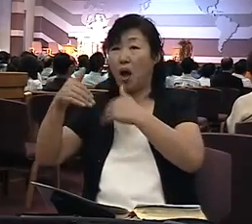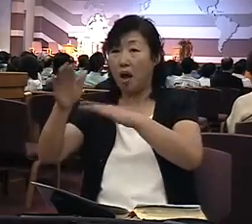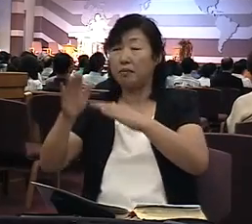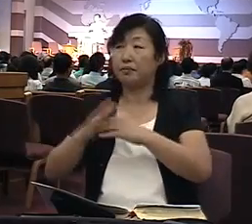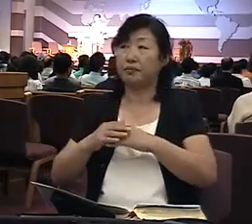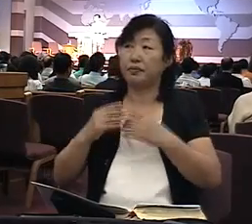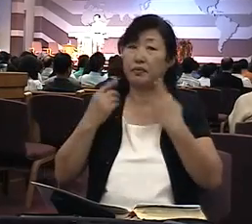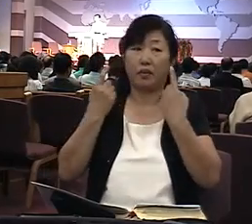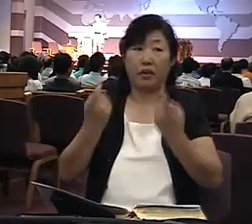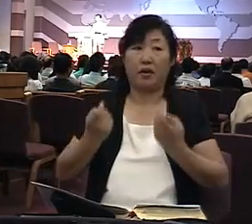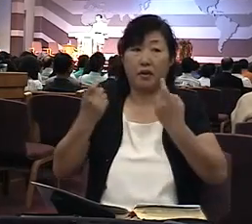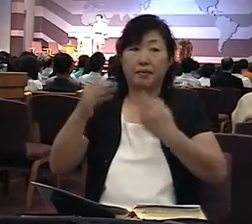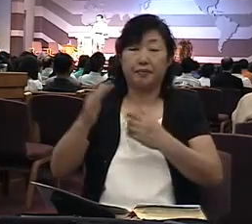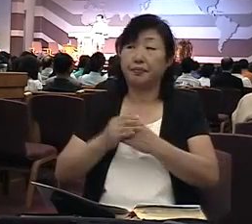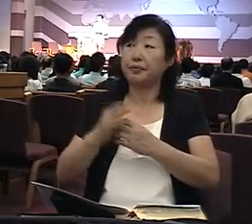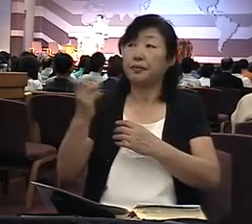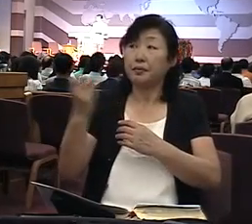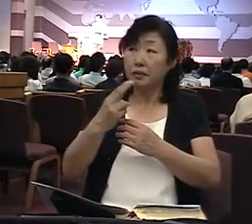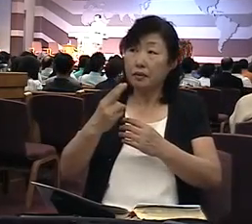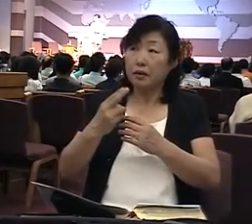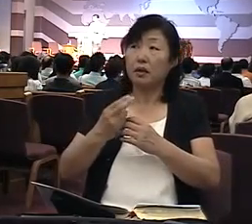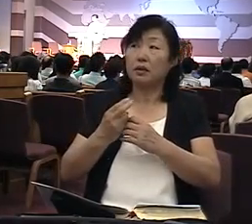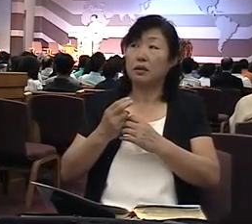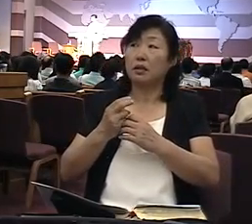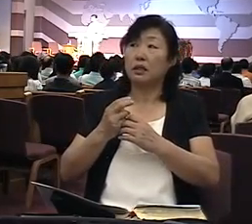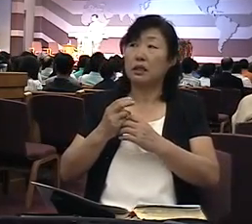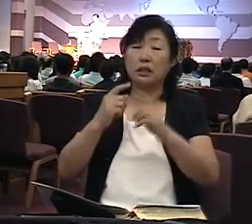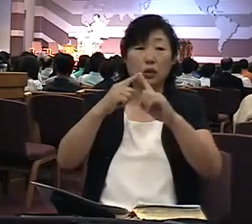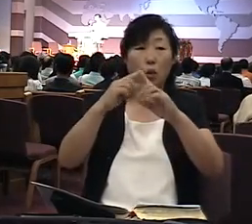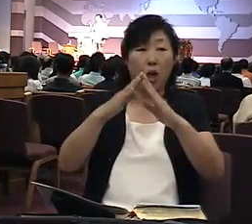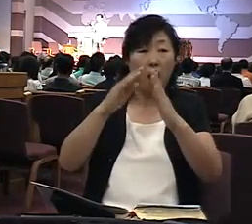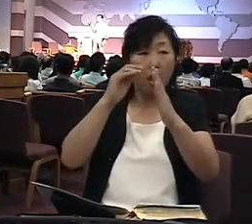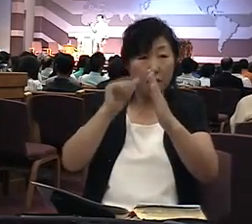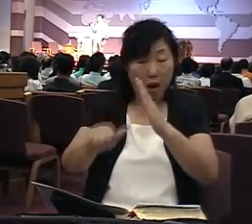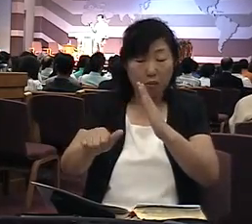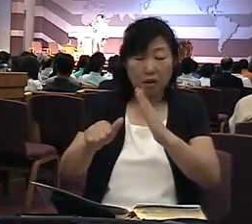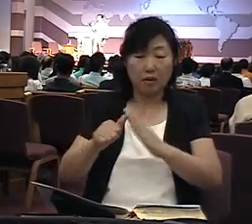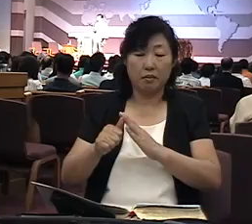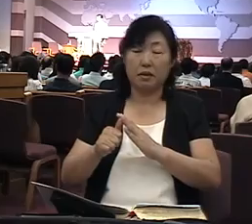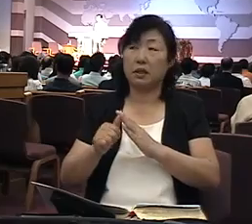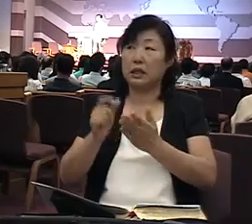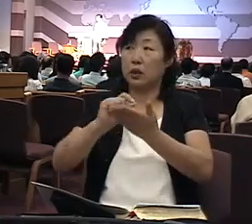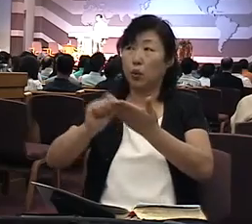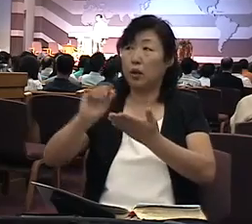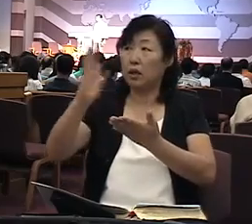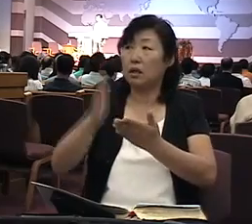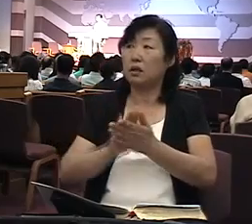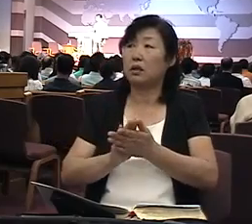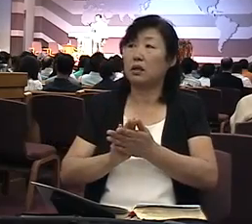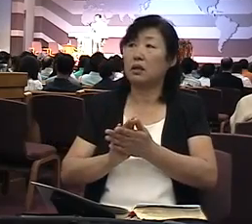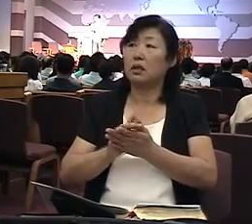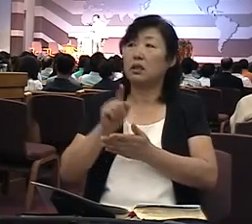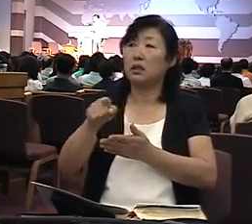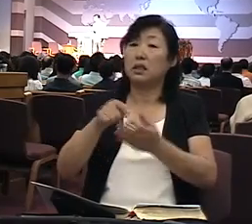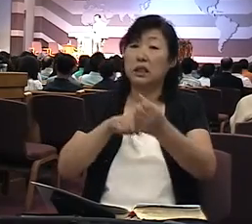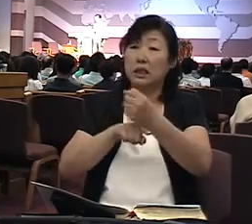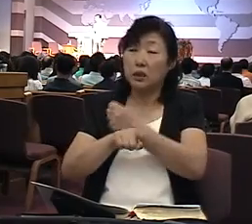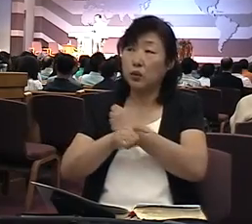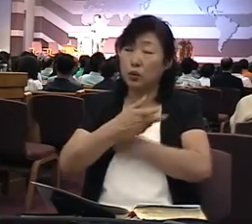다시 방문하는 그러한 그 기록이 되어 있는데요. 다시 방문을 왜 하는가? 이렇게 나와 있습니다. 그 이유는 제자들의 마음을